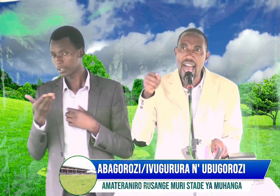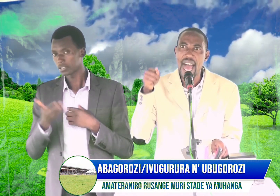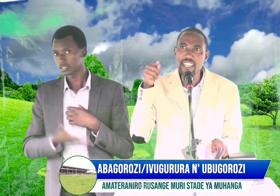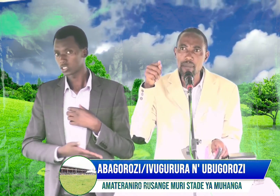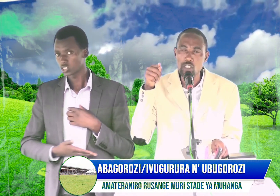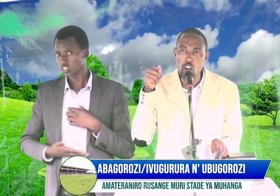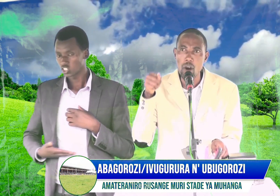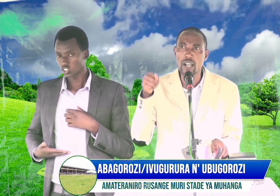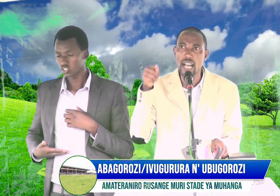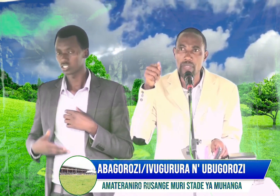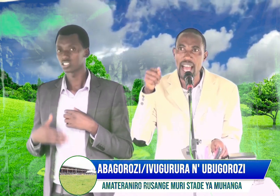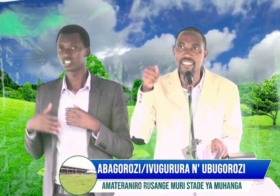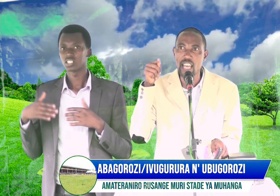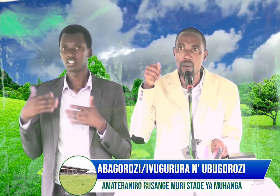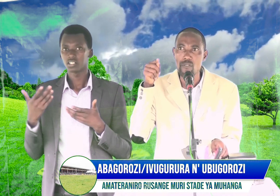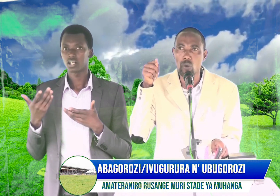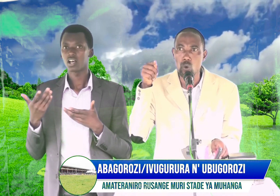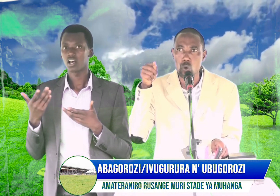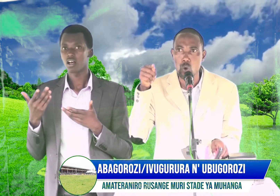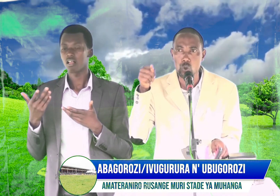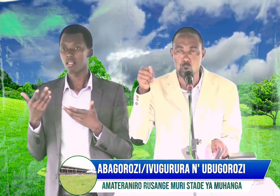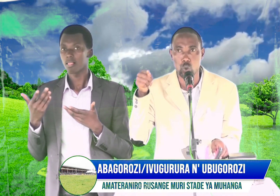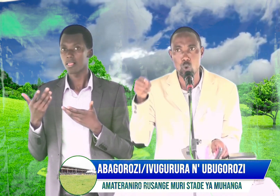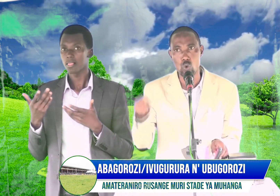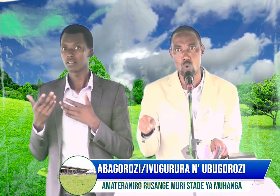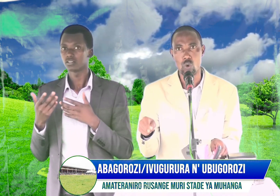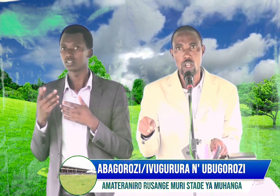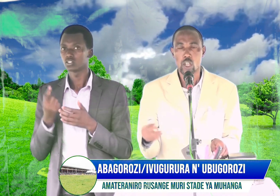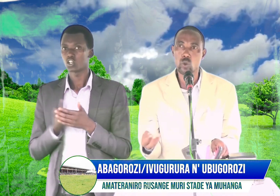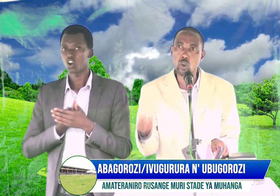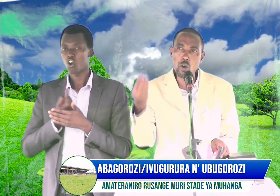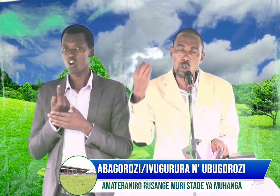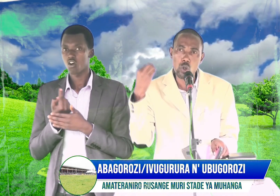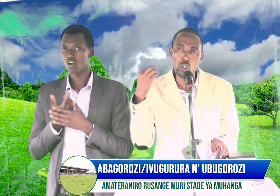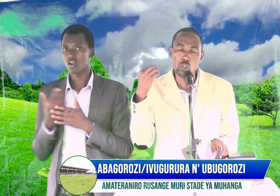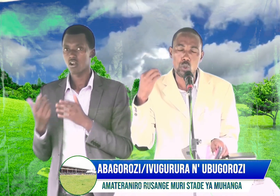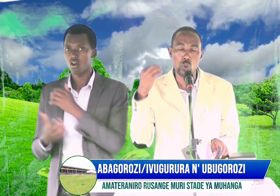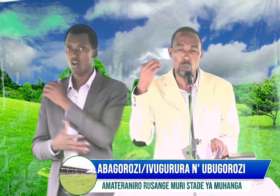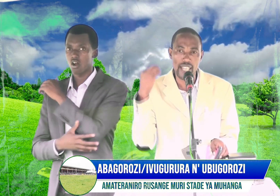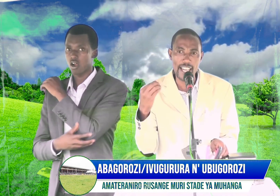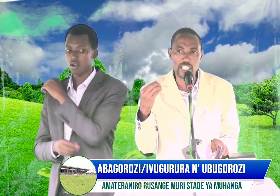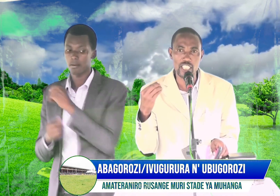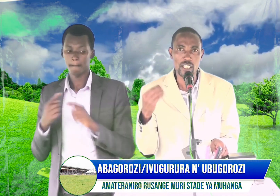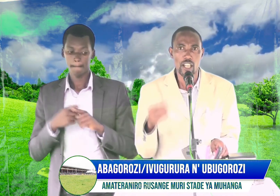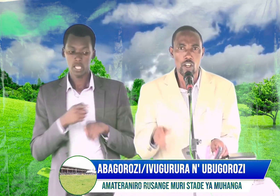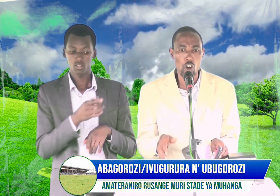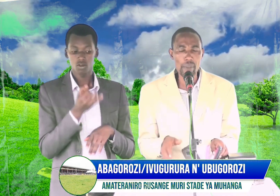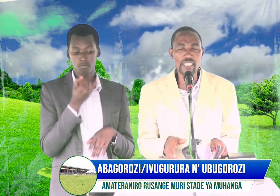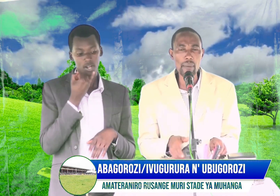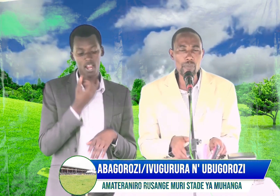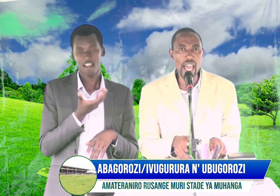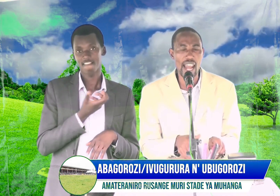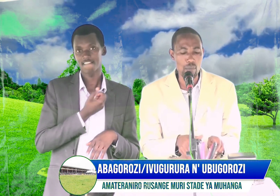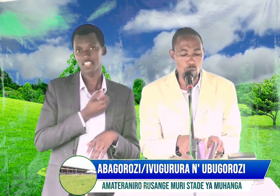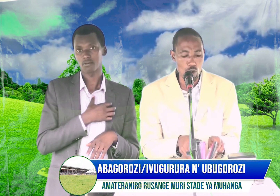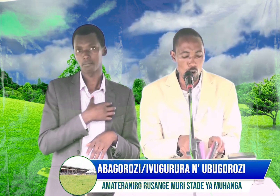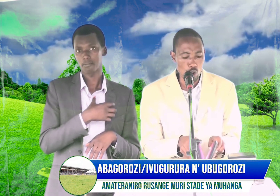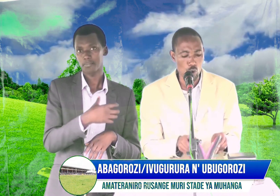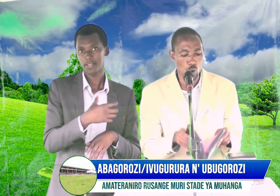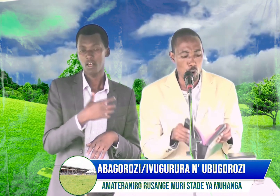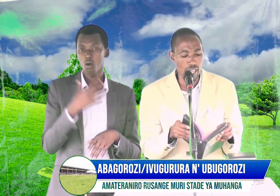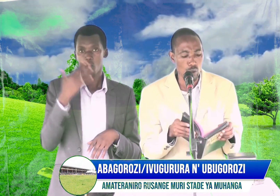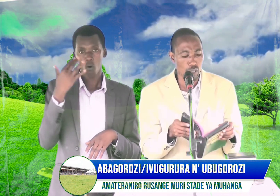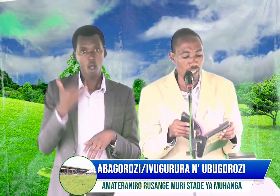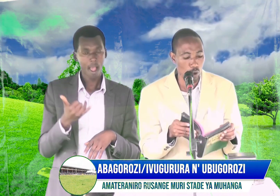ngo nta handi bikomoka byagiye biva ku gukunda utuntu kuko gukunda utuntu kenshi ngo bijya bibyara mu